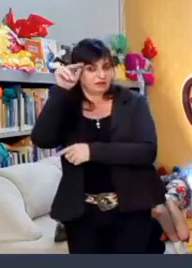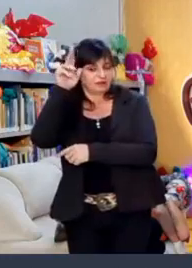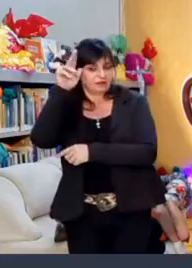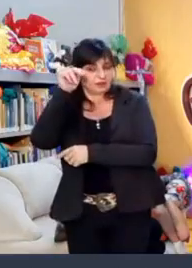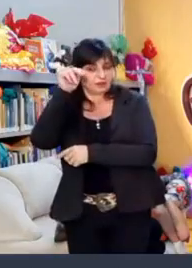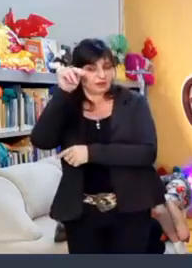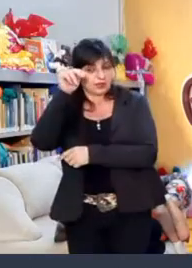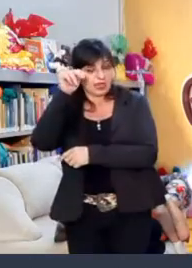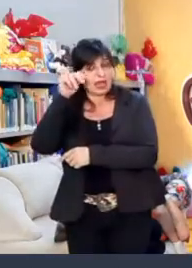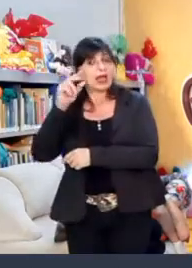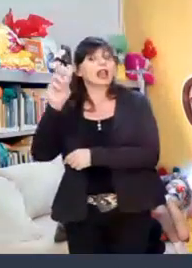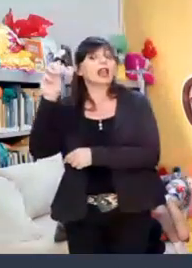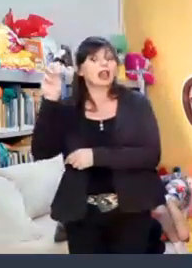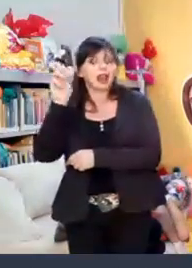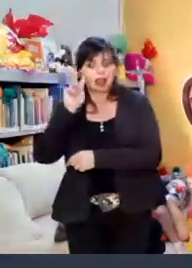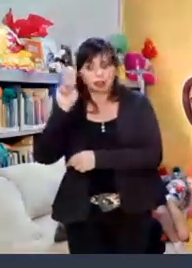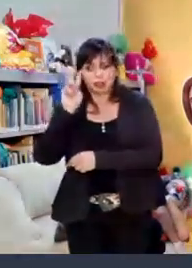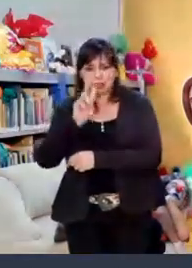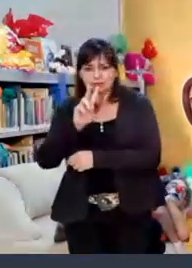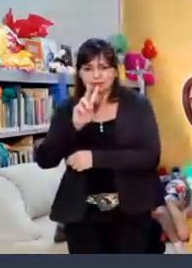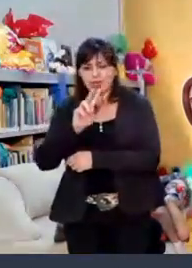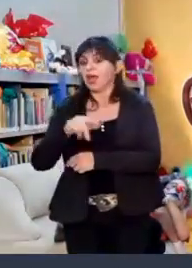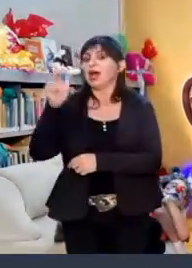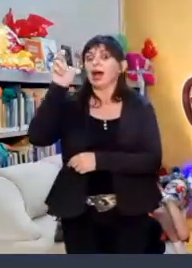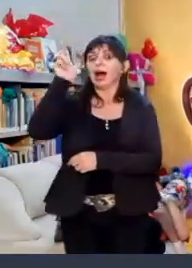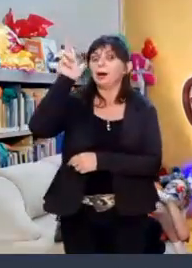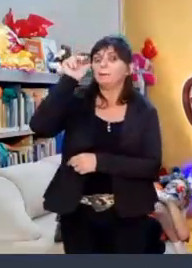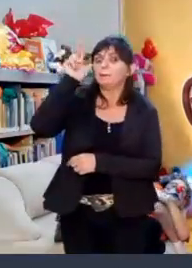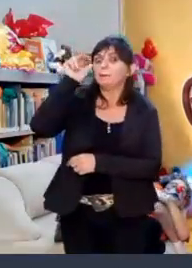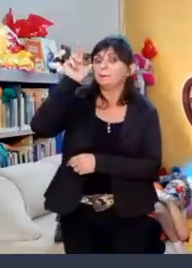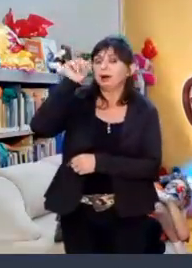que a Páscoa, ela é um momento de